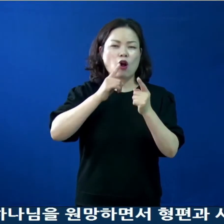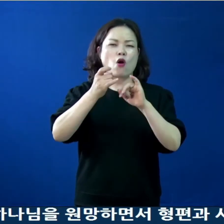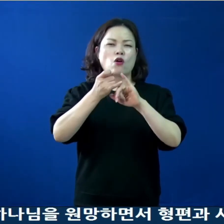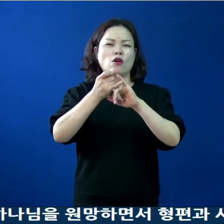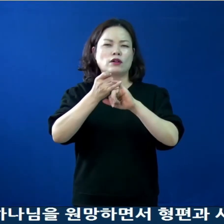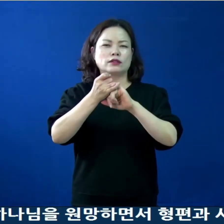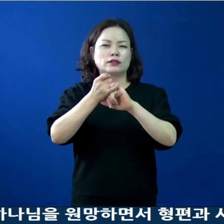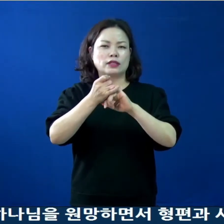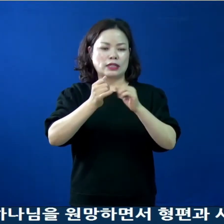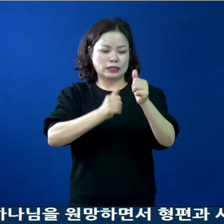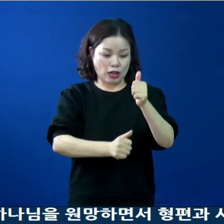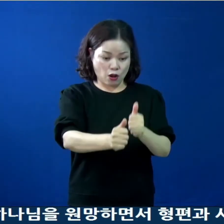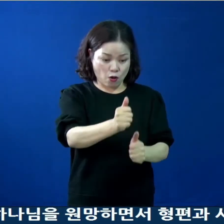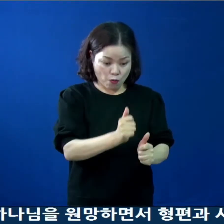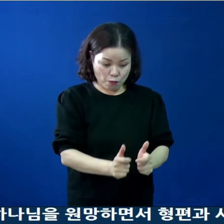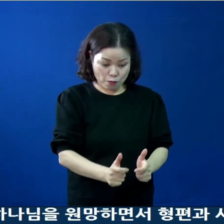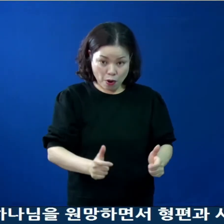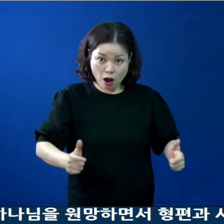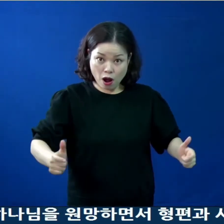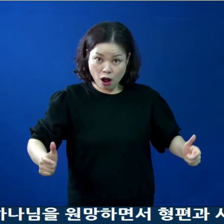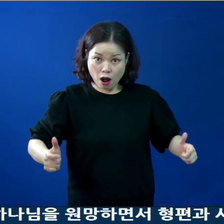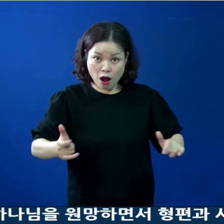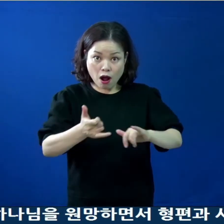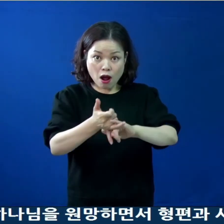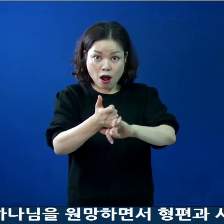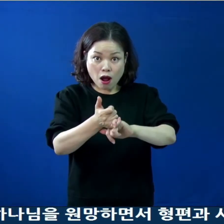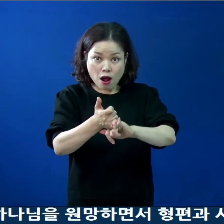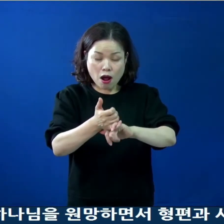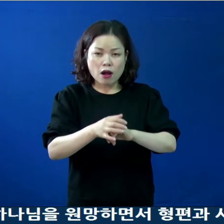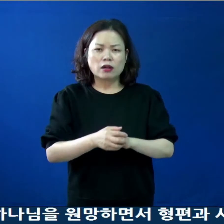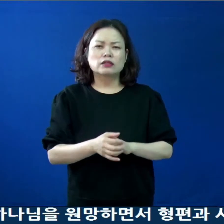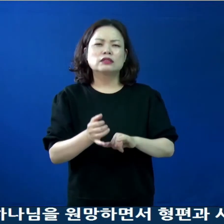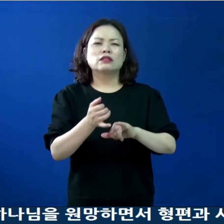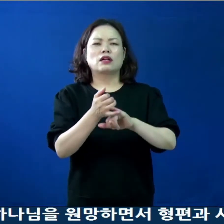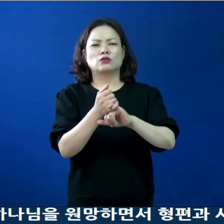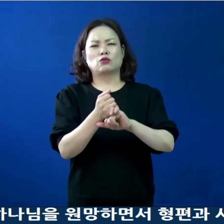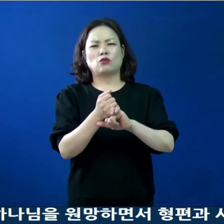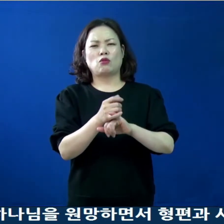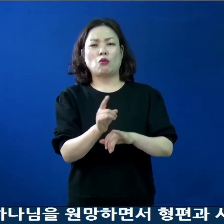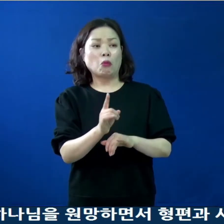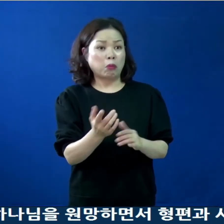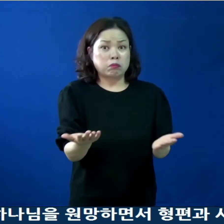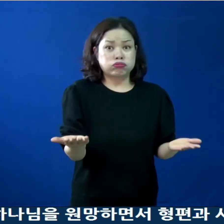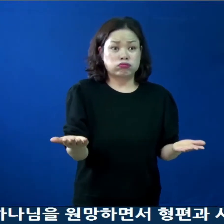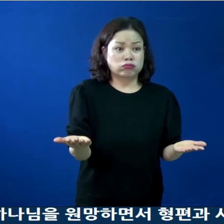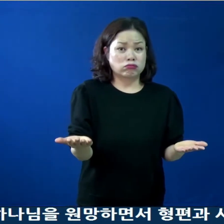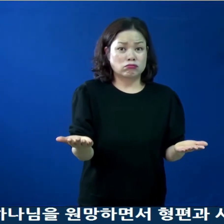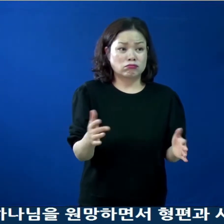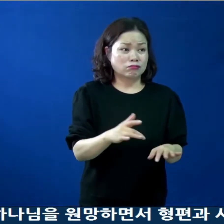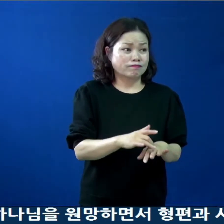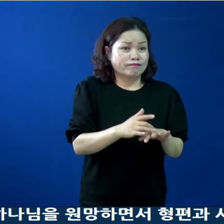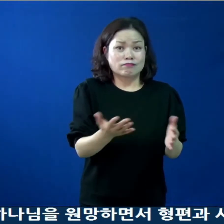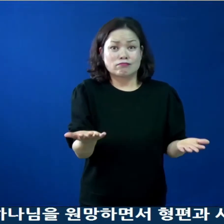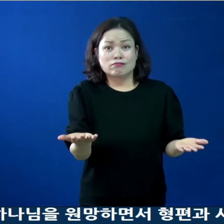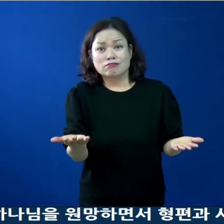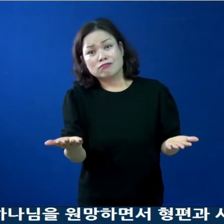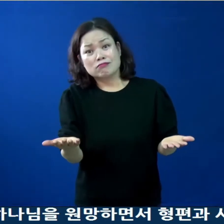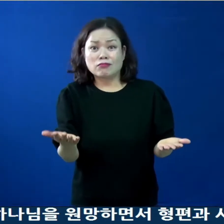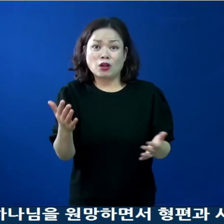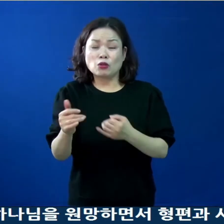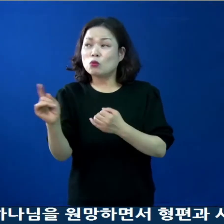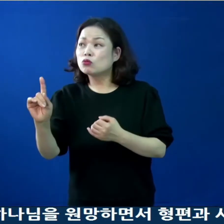것이다, 번성케 될 것이다, 그렇게 약속하셨는데 그 약속 어디 간 겁니까? 하나님 뭐 하시는